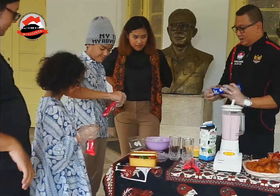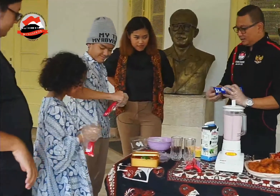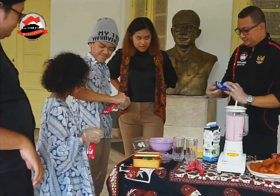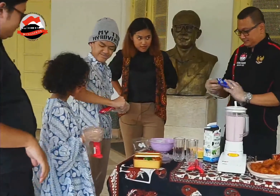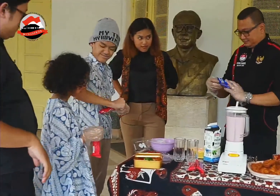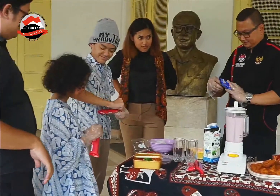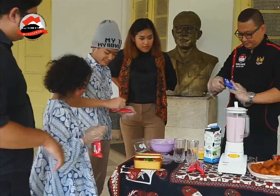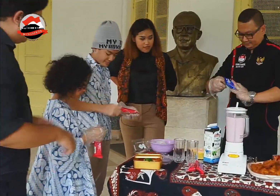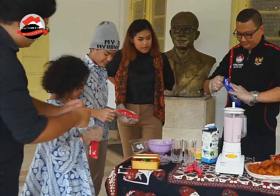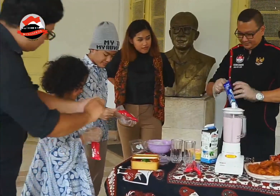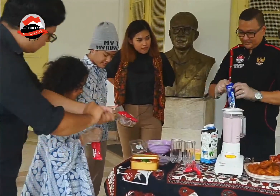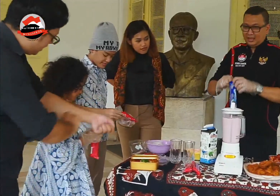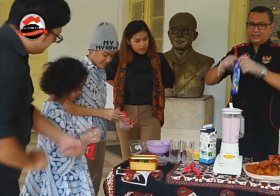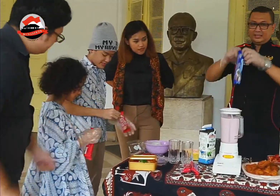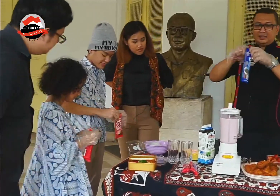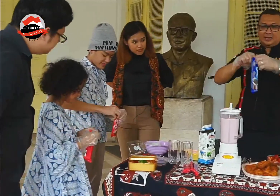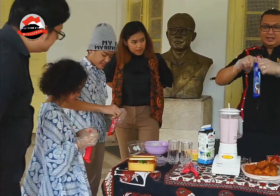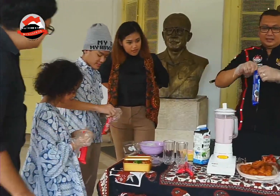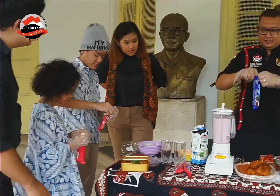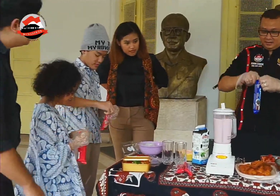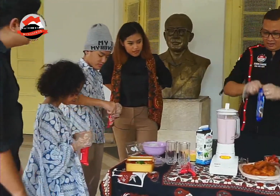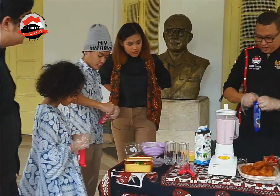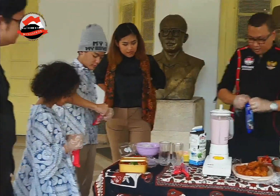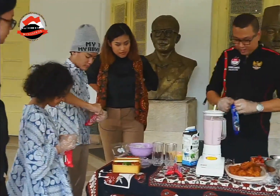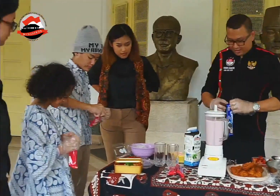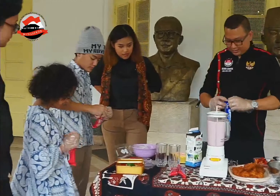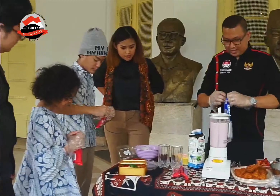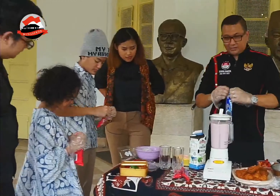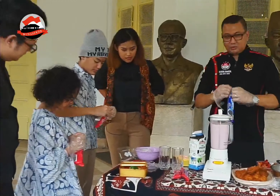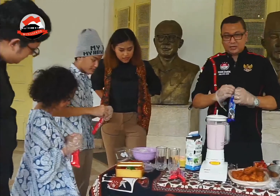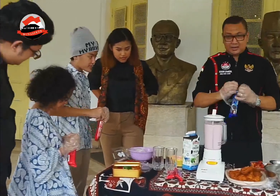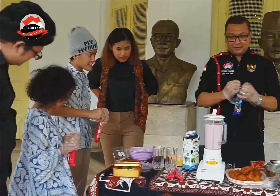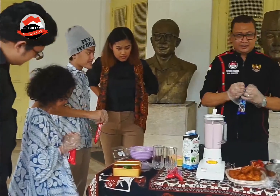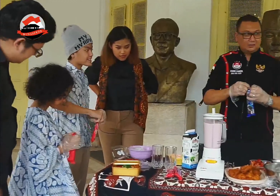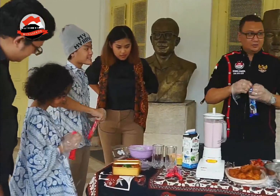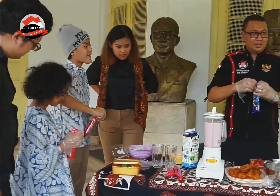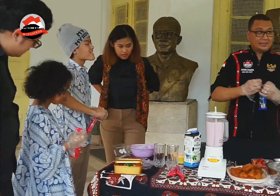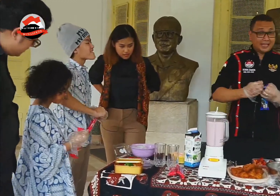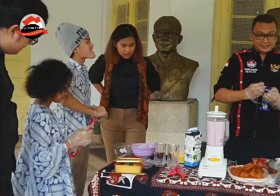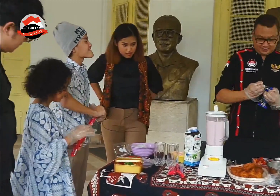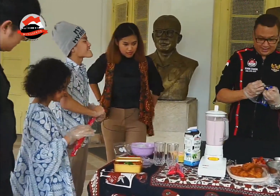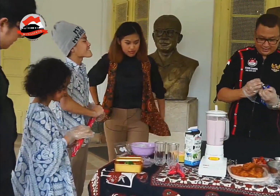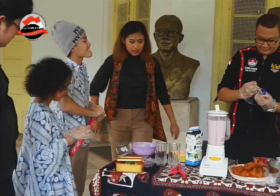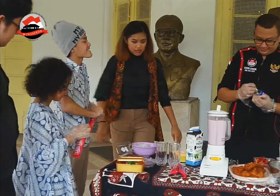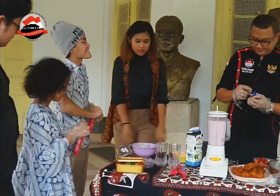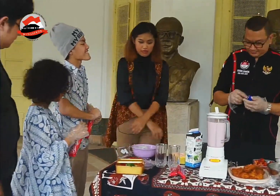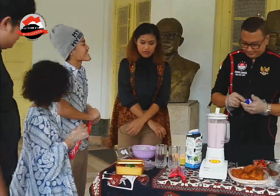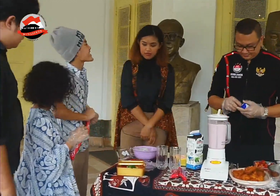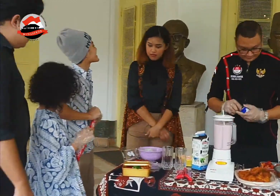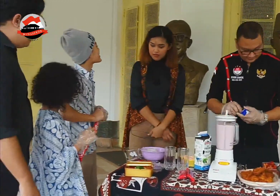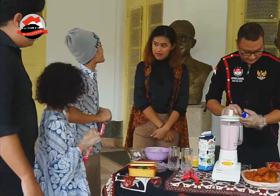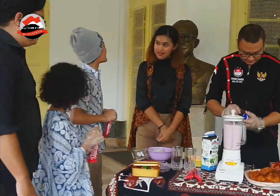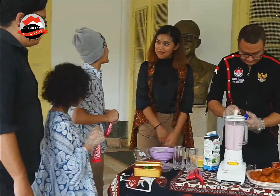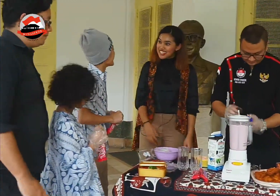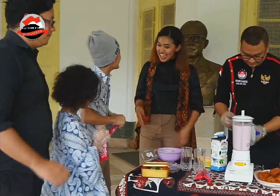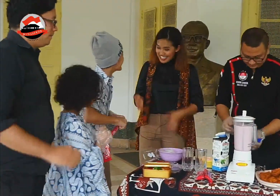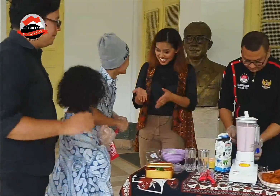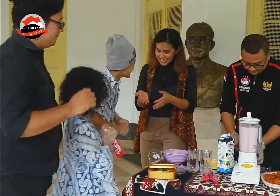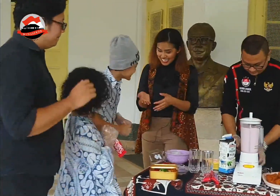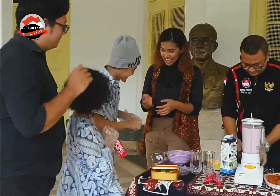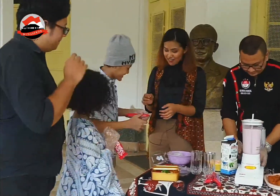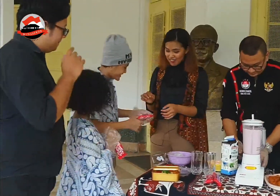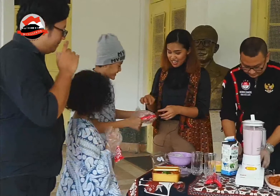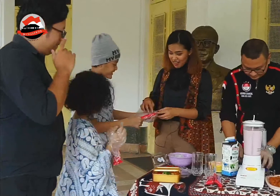Boleh buka? Nah, kita nanti ada Oreo-nya kita hancurkan untuk di atas ya. Bisa enggak